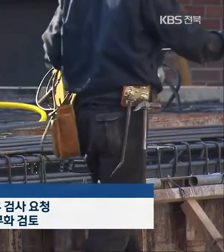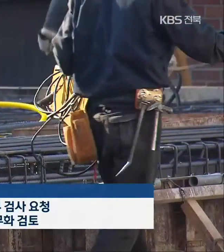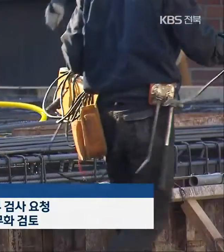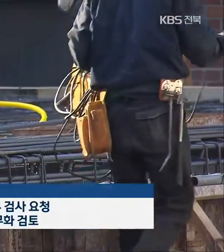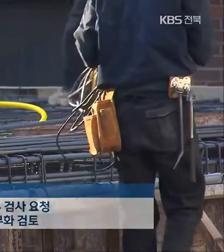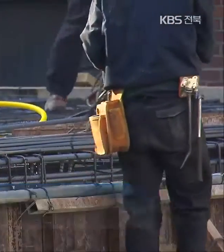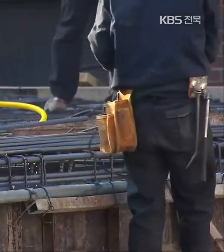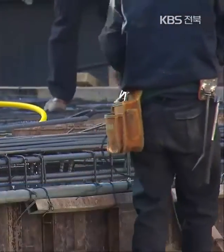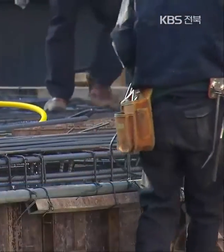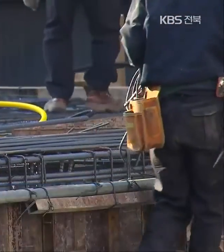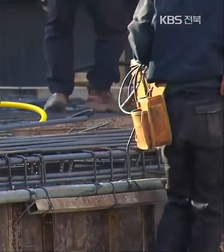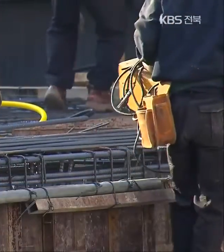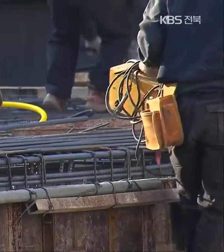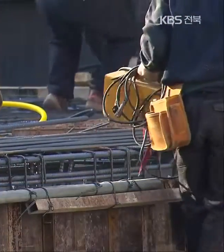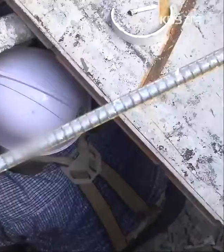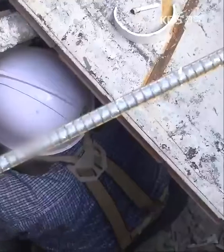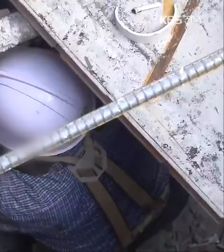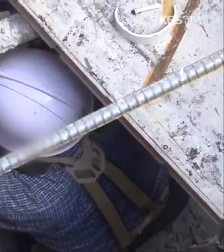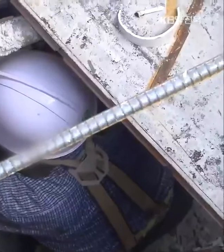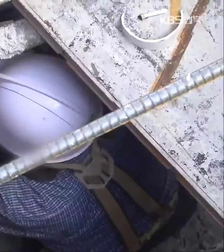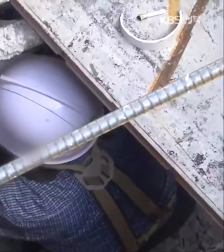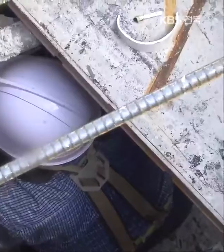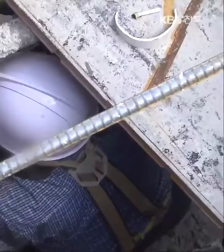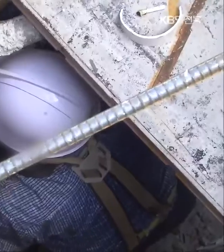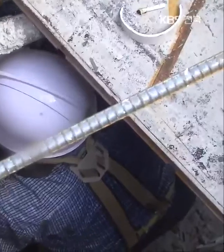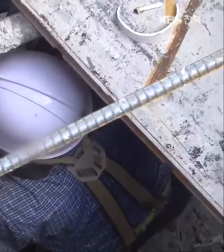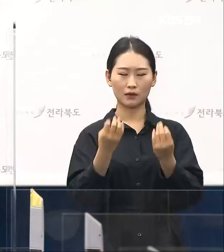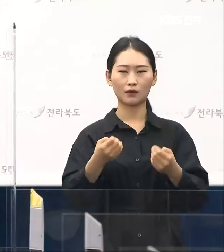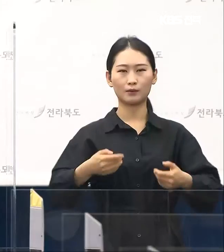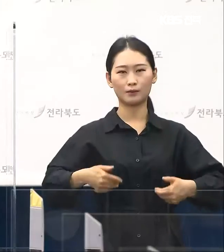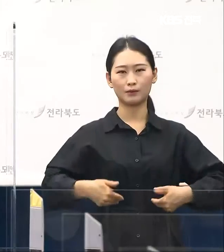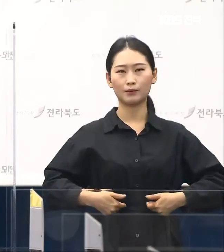의무적으로 받도록 하는 내용의 행정명령도 검토하고 있습니다.